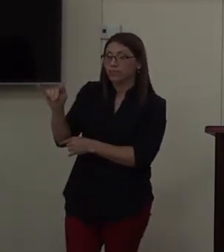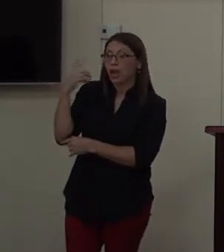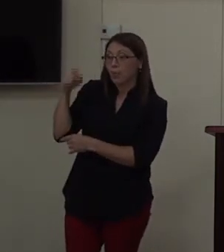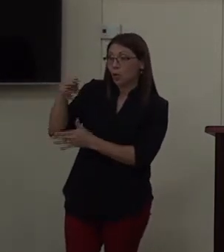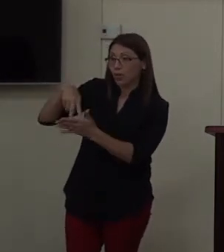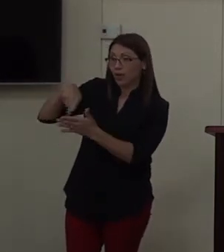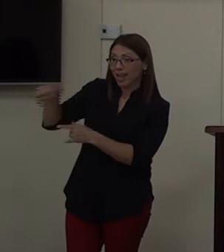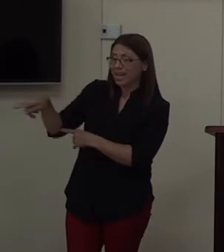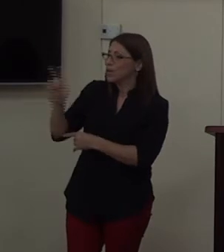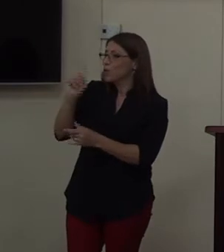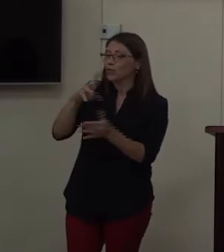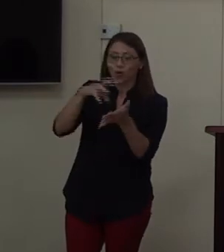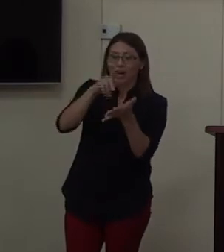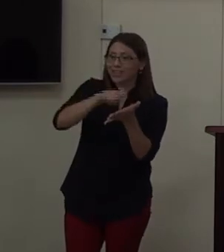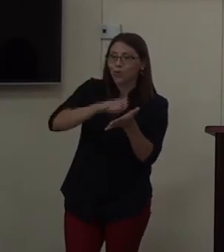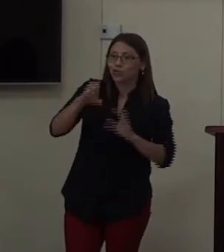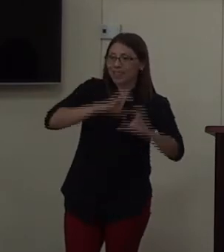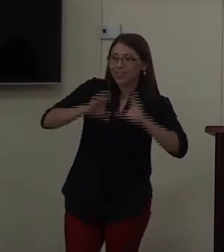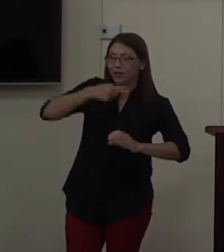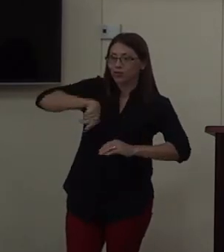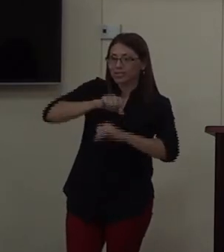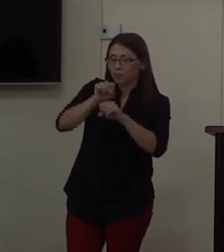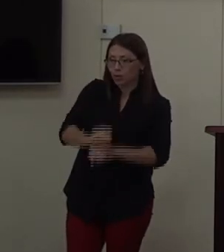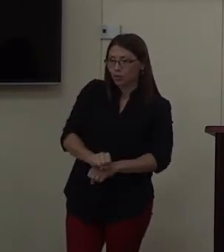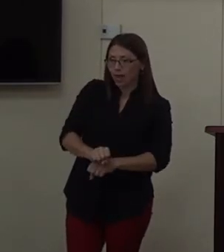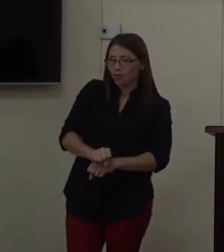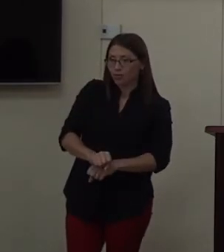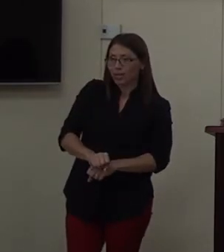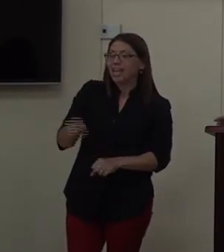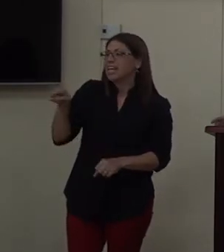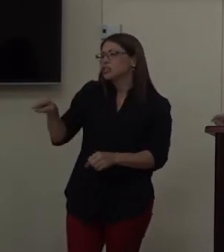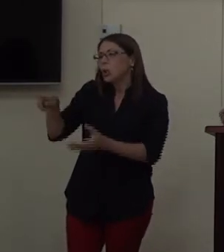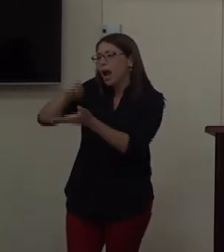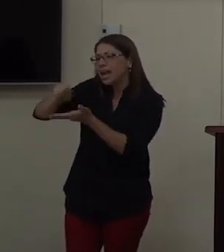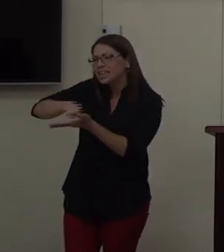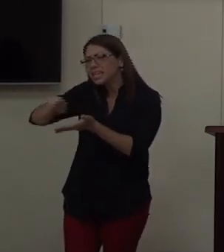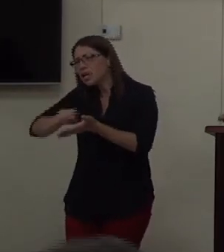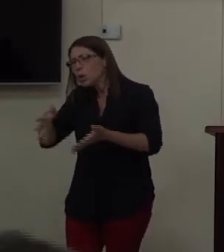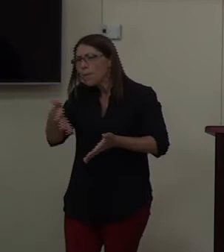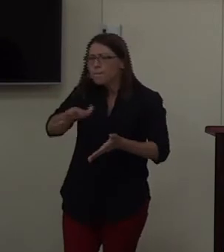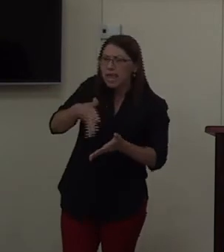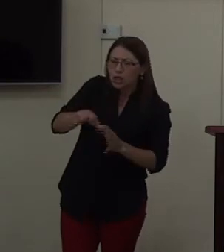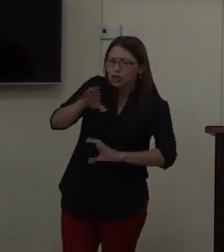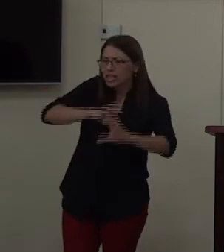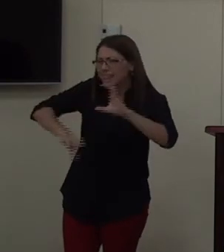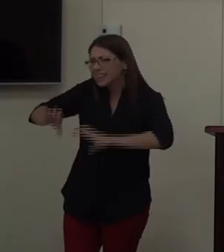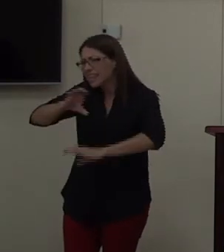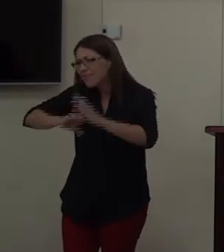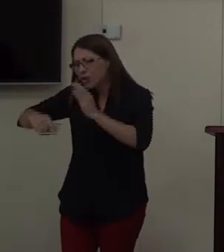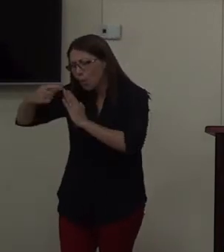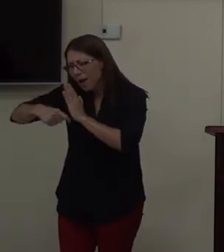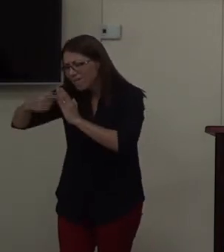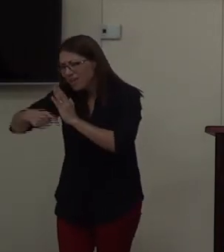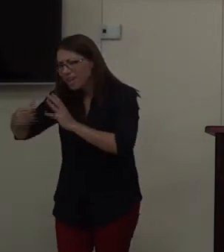es el estilo de artículo científico al que estamos acostumbrados, sino que es medio artículo científico, panfleto, de